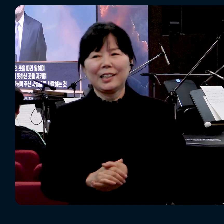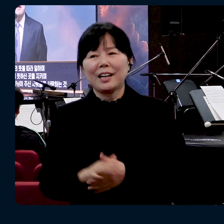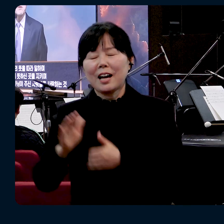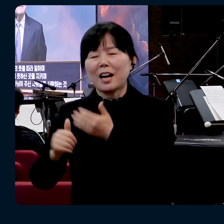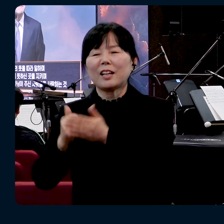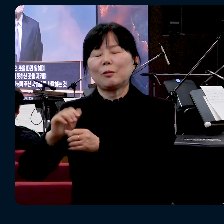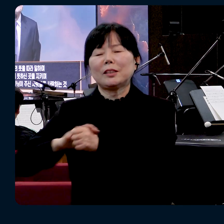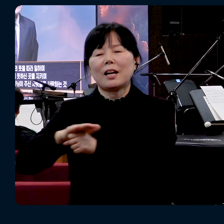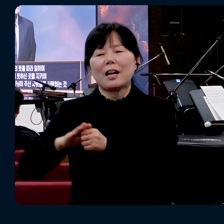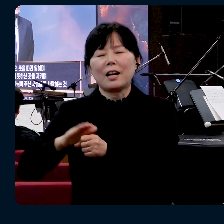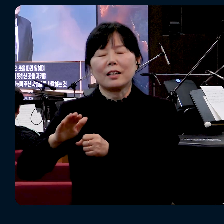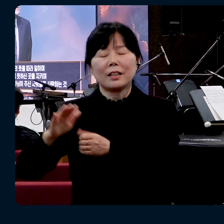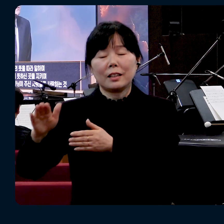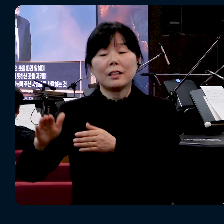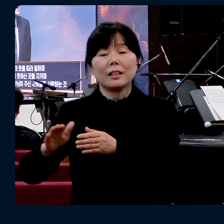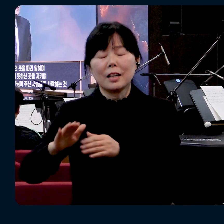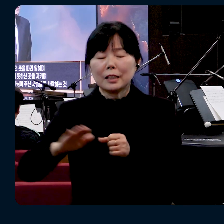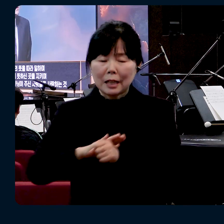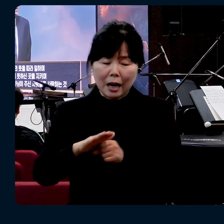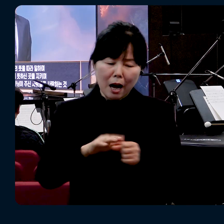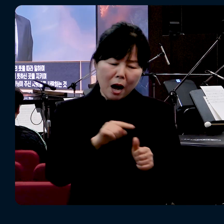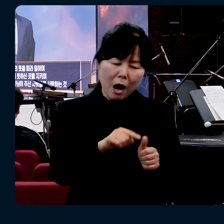그를 사랑하는 것이 하나님의 뜻이라고 한다면